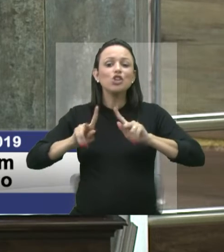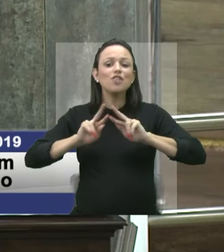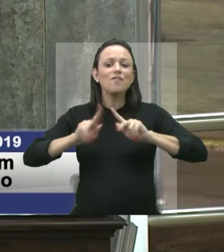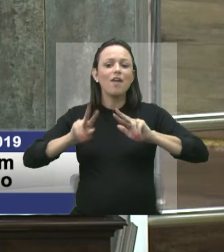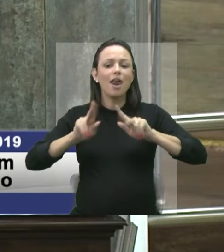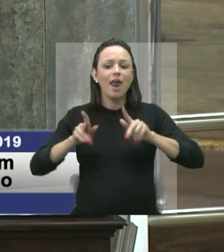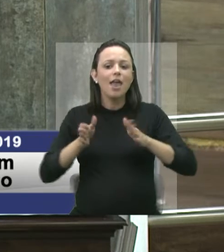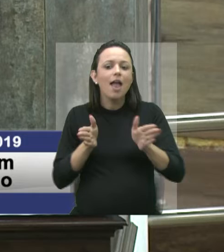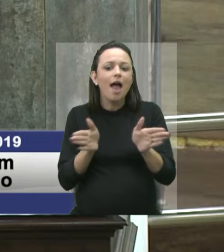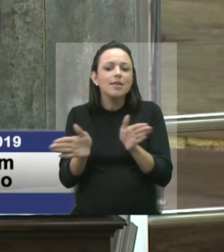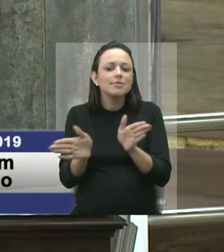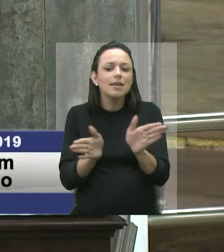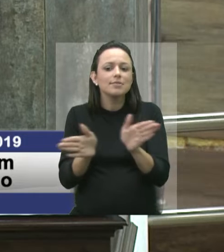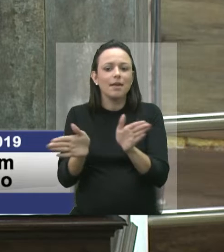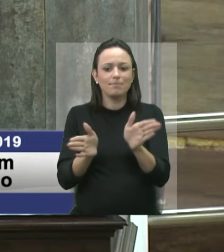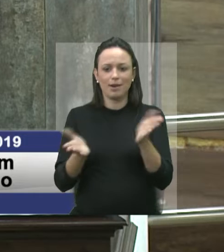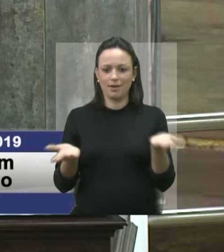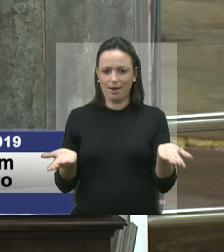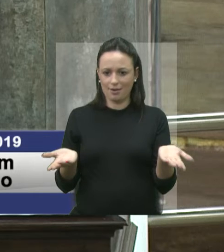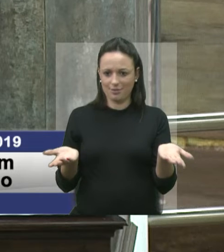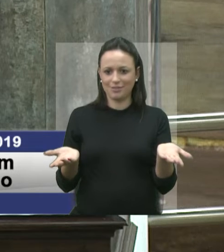acessibilidade,